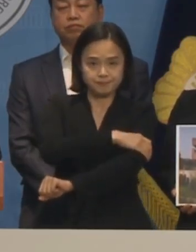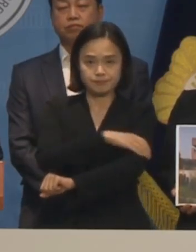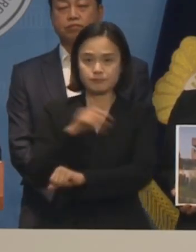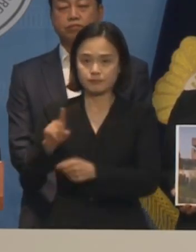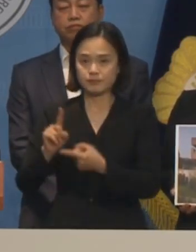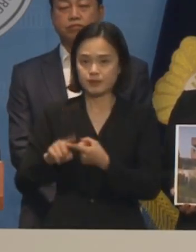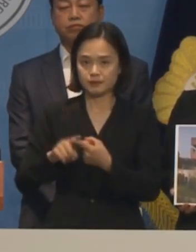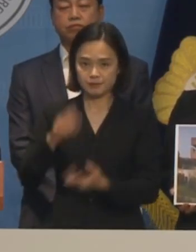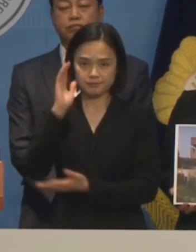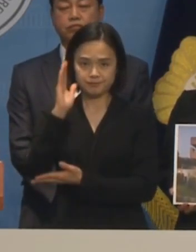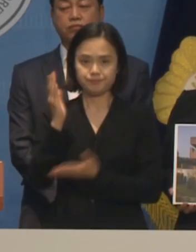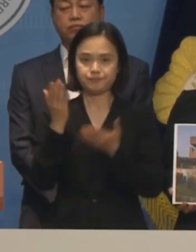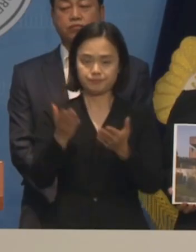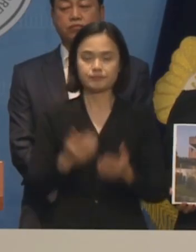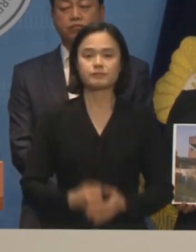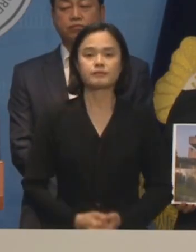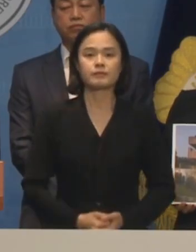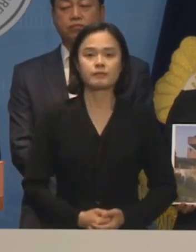싸우겠습니다.